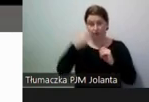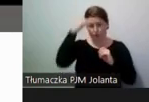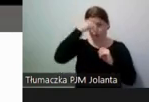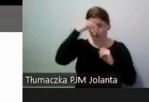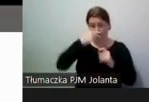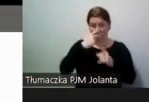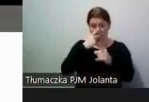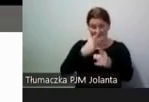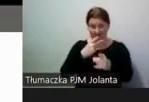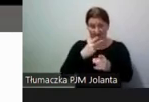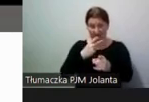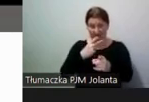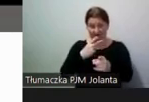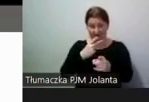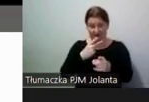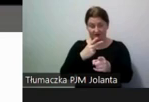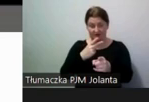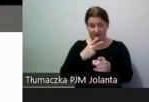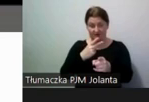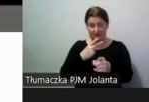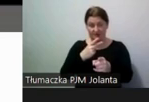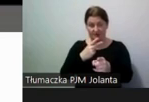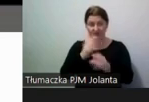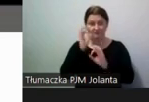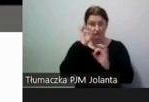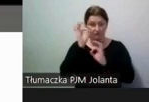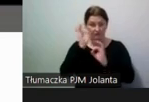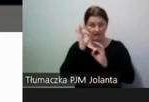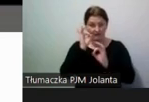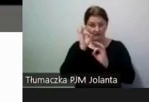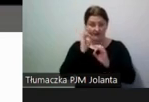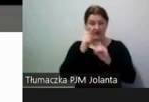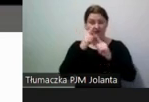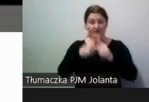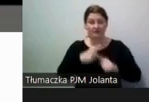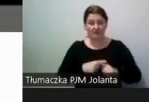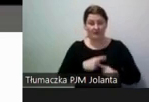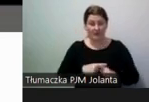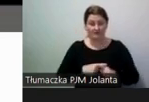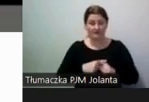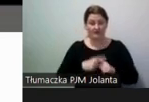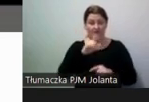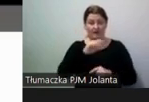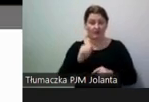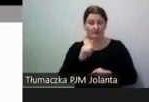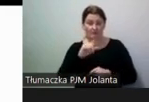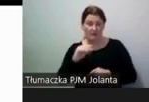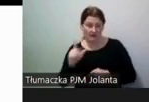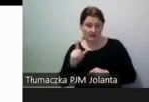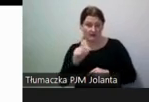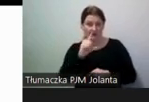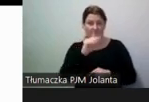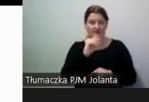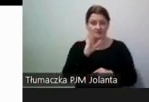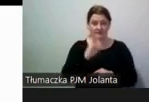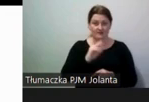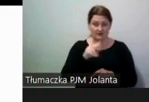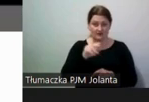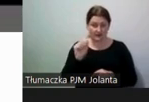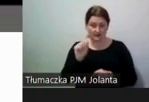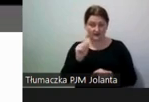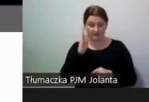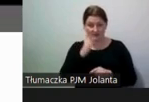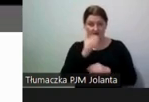tej instrukcji informacje o tym, że test leksyka PJM będzie właśnie wyświetlany,